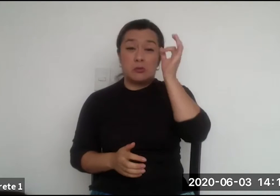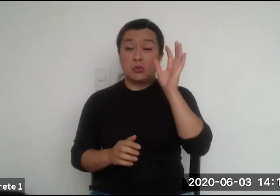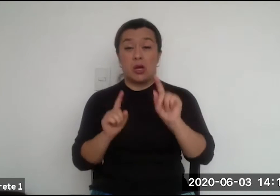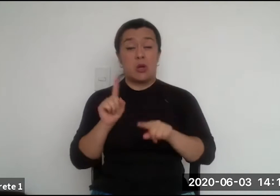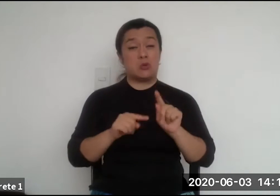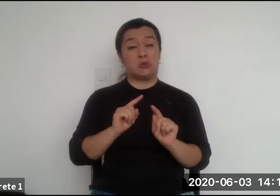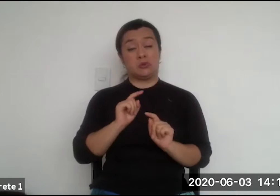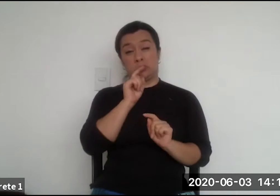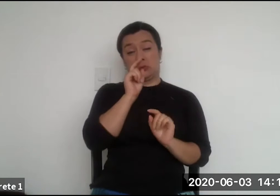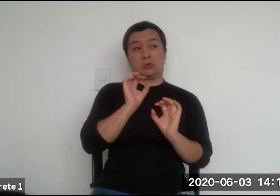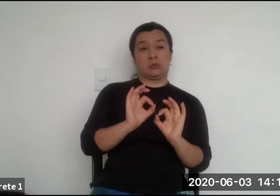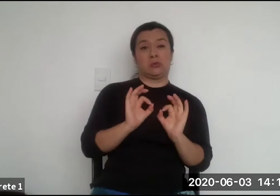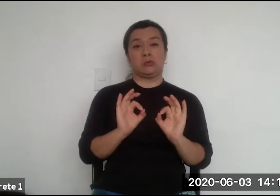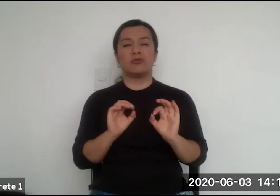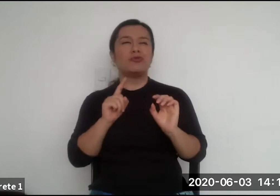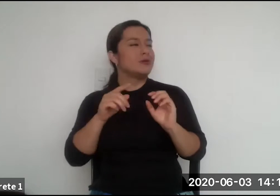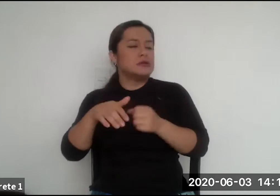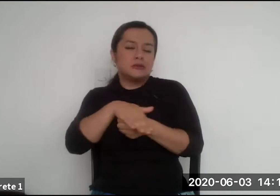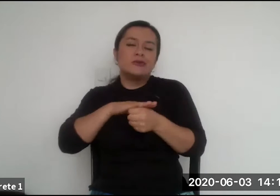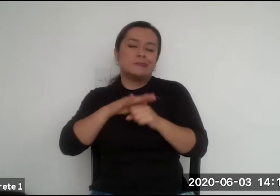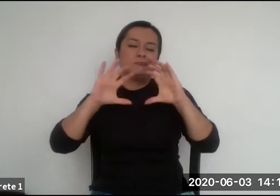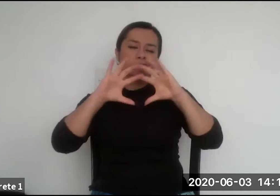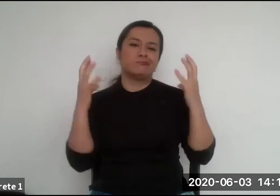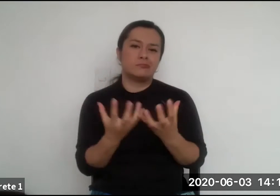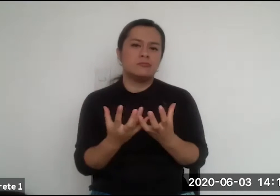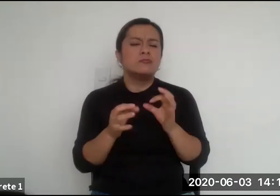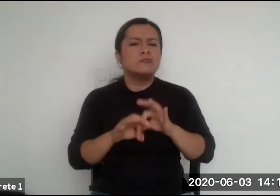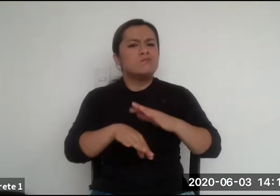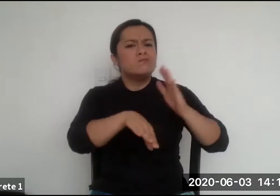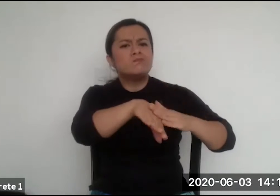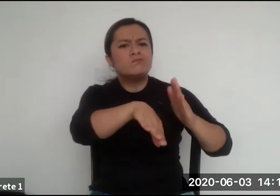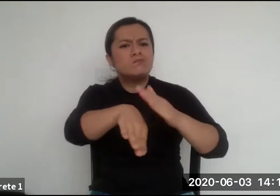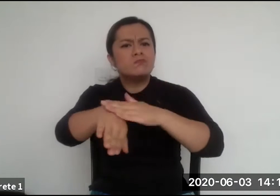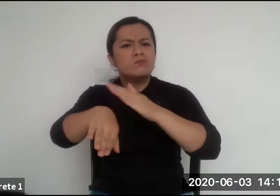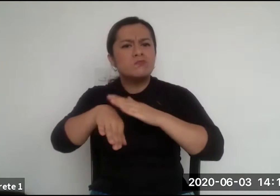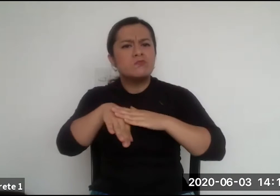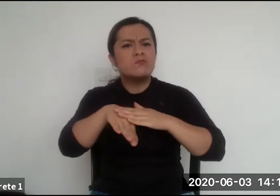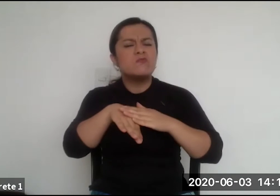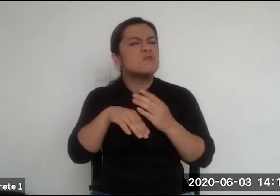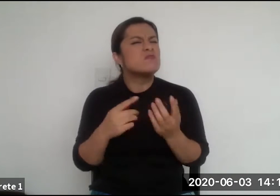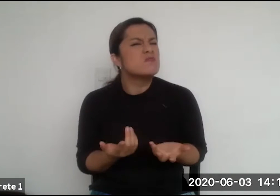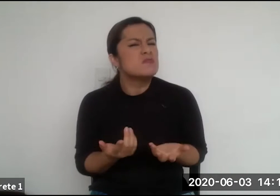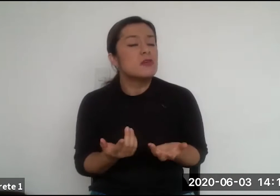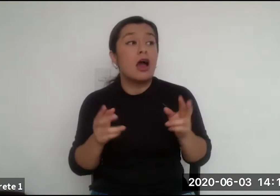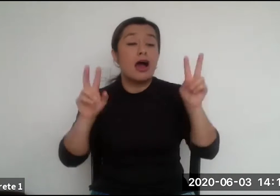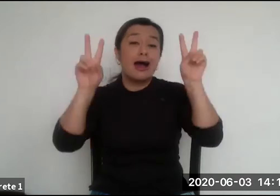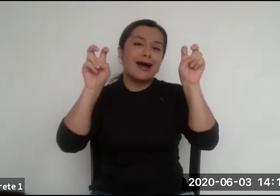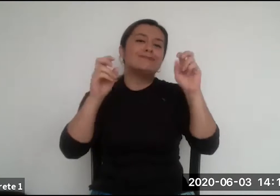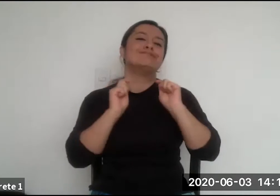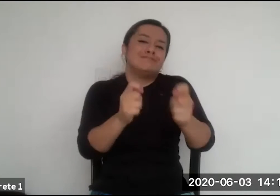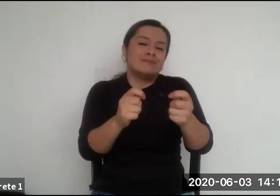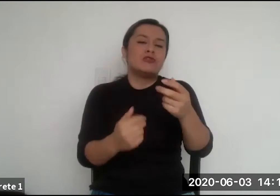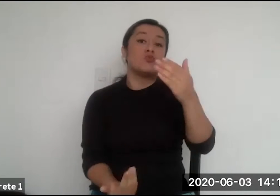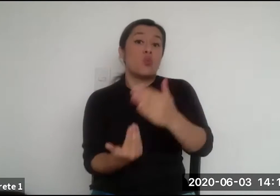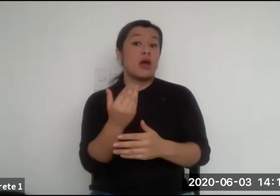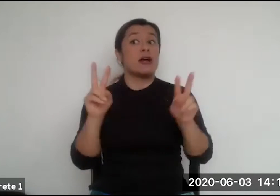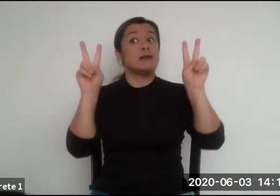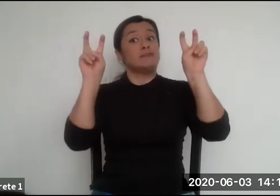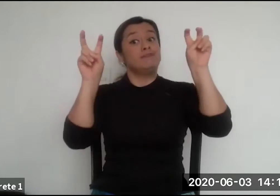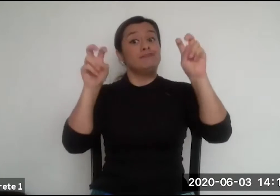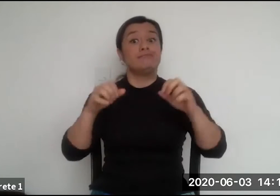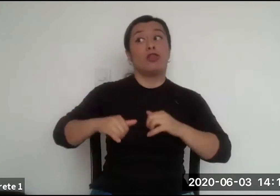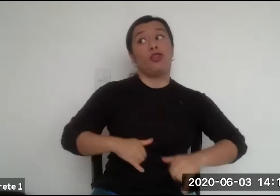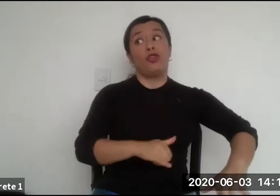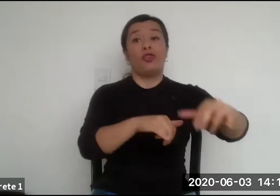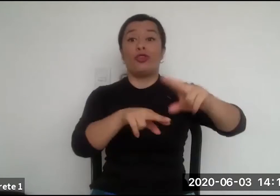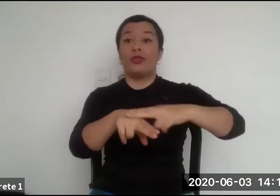generado desde esta situación planetaria, se nos convoca a proyectar eso que nombramos anteriormente como la nueva normalidad. Sin embargo, esa